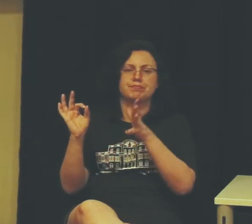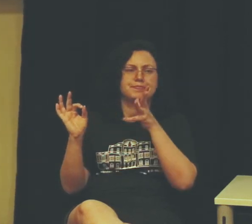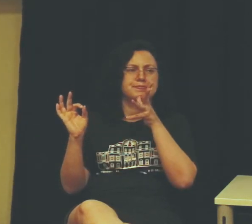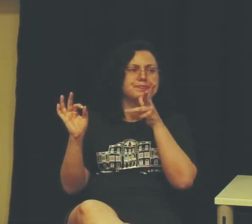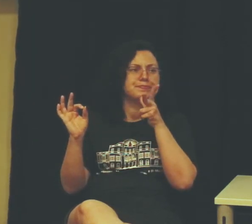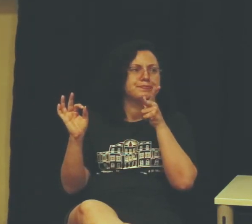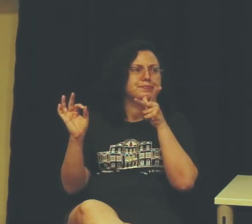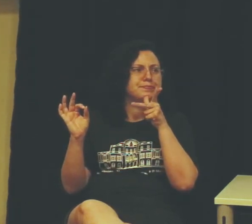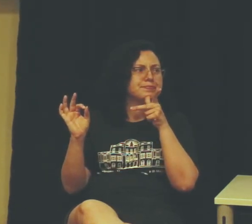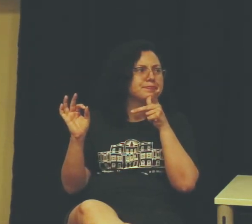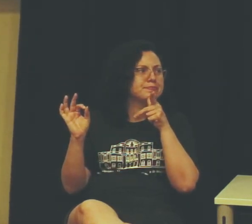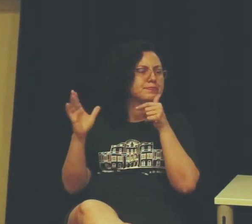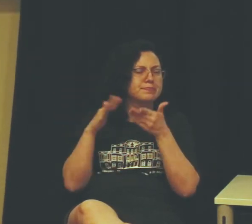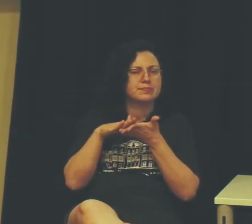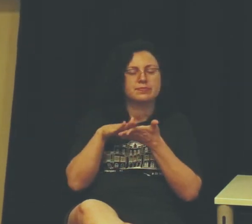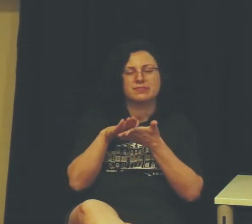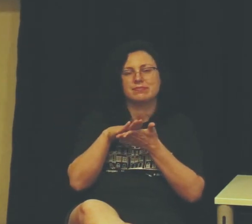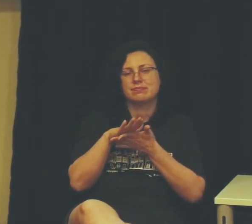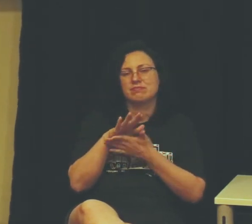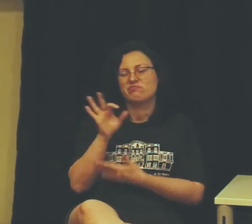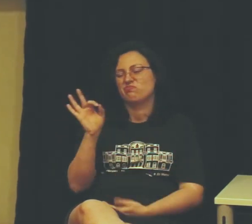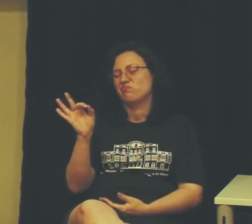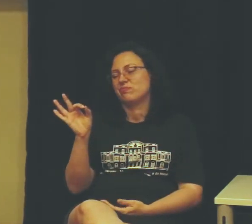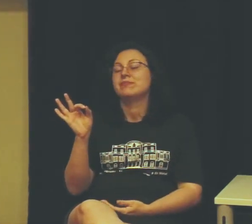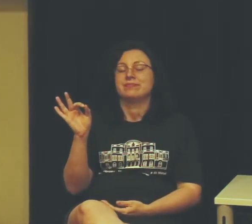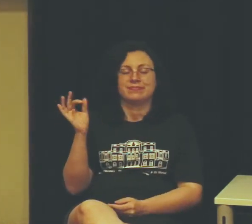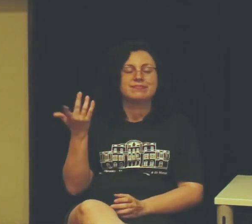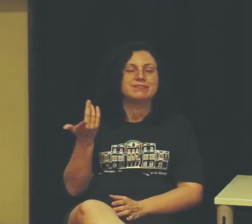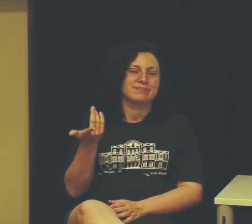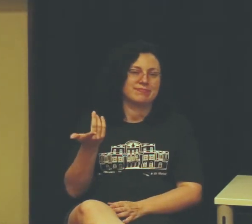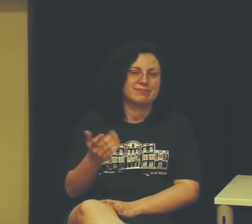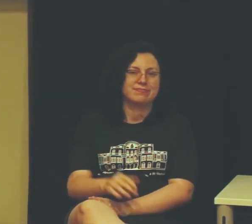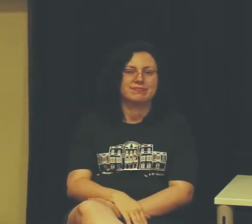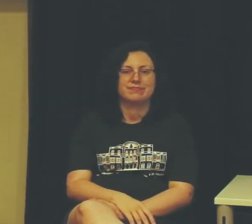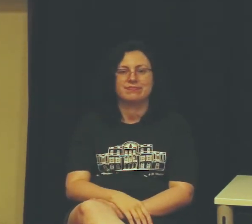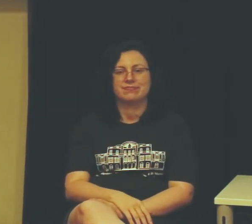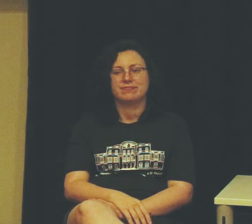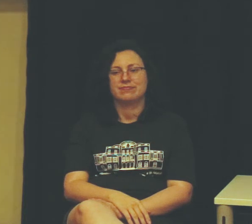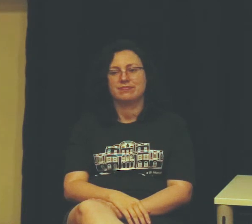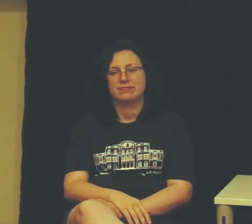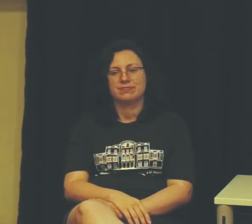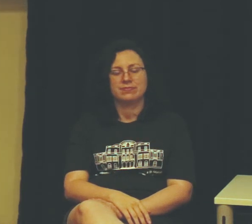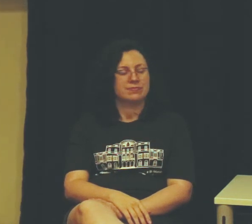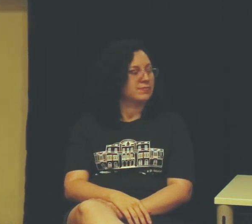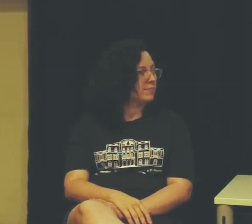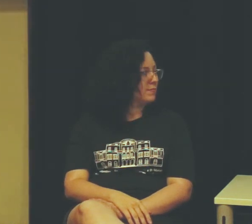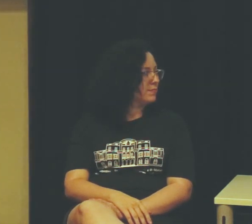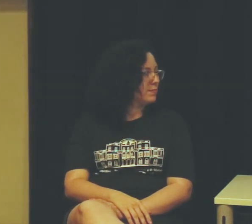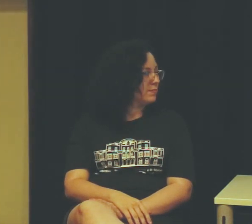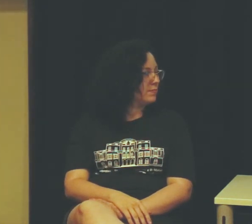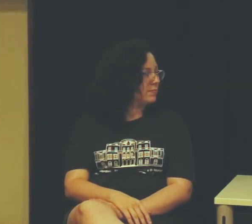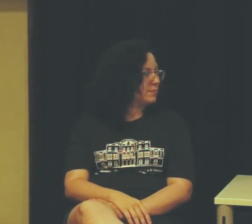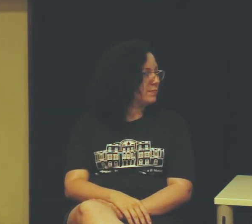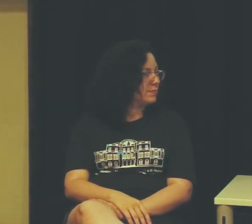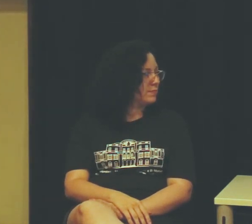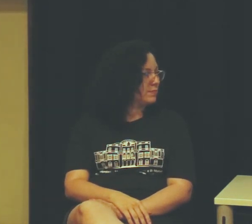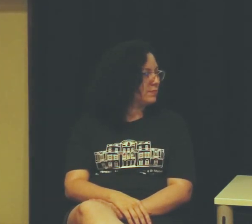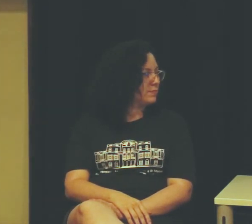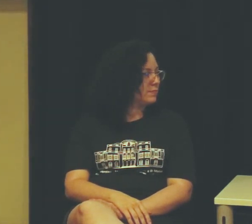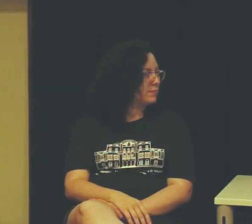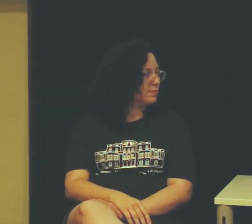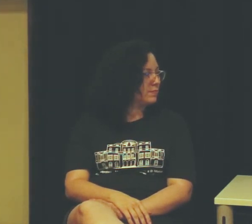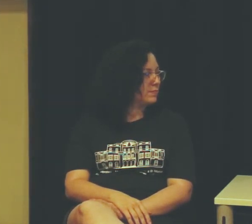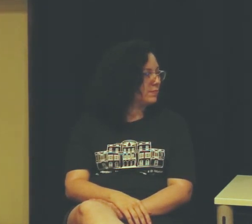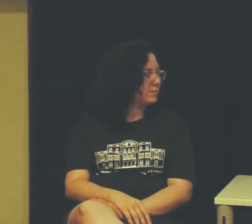de vida útil, né, uma moeda que não ia se perder mesmo com o passar de dezenas e dezenas de anos. Dando,